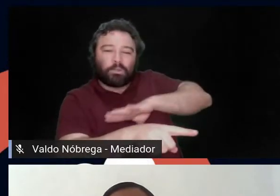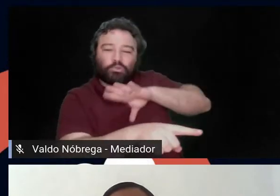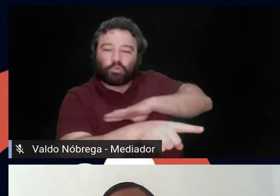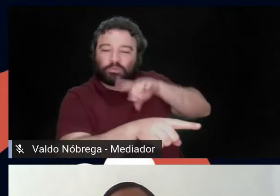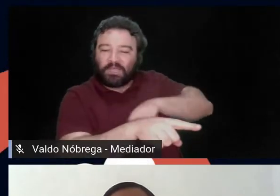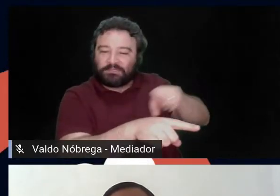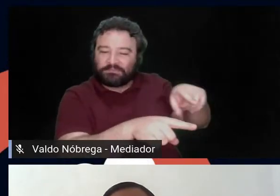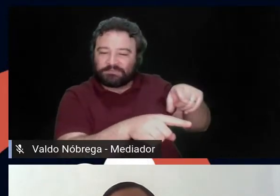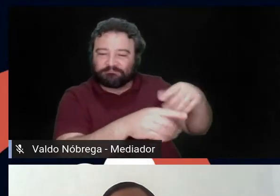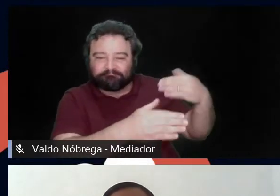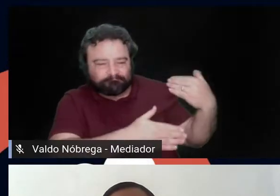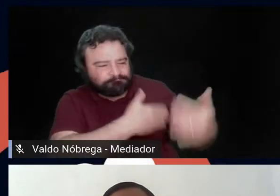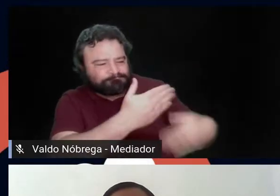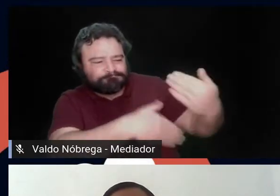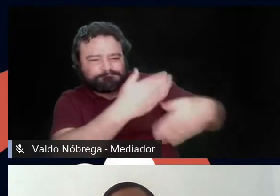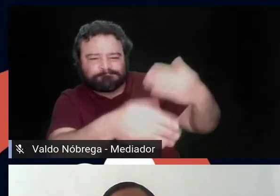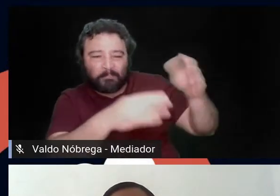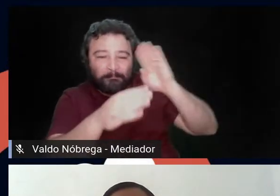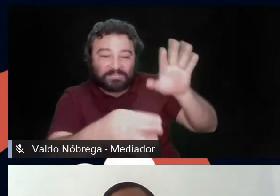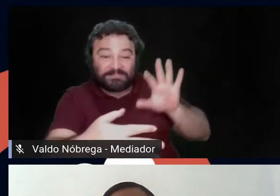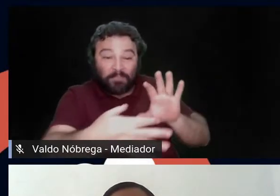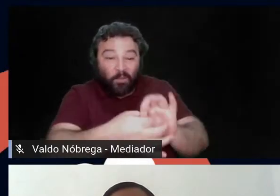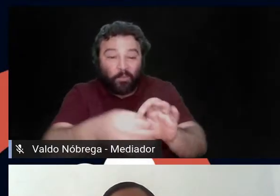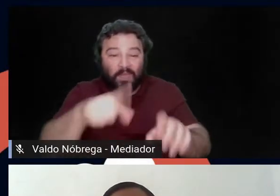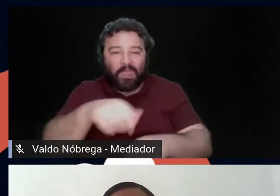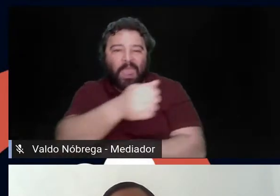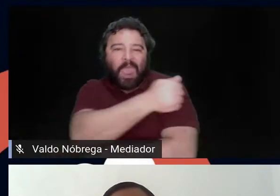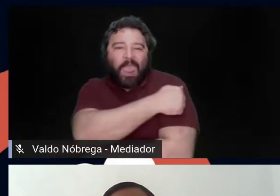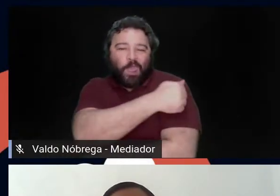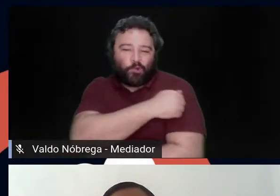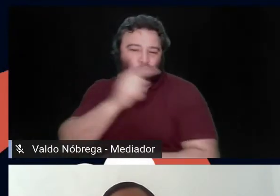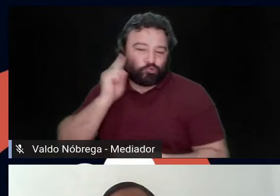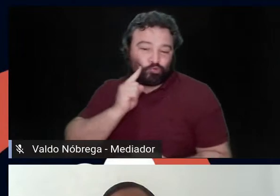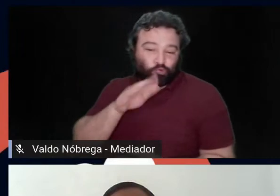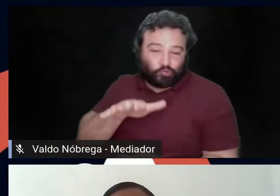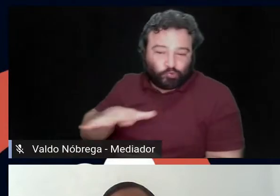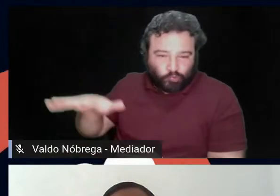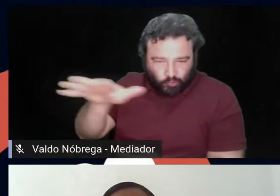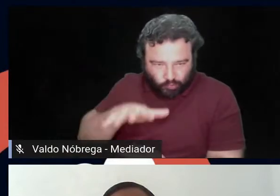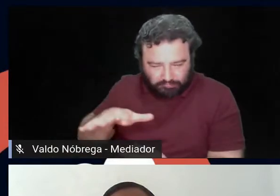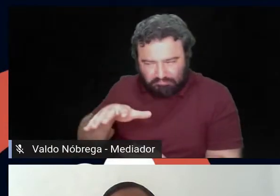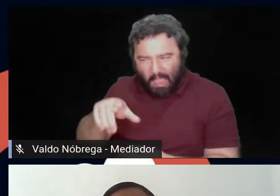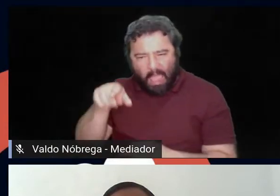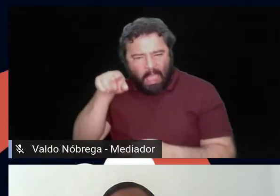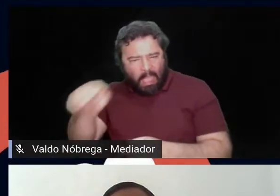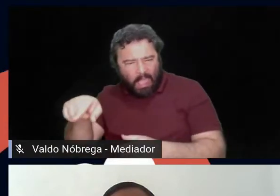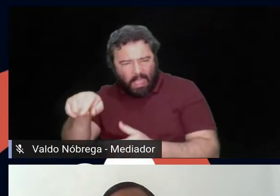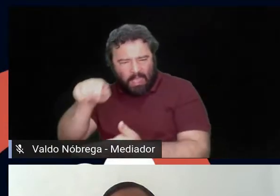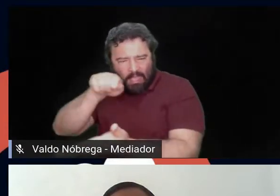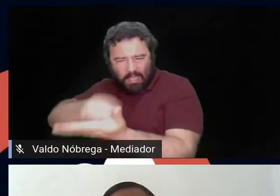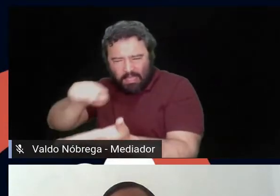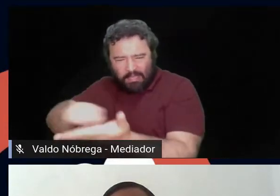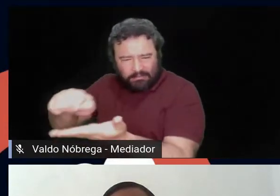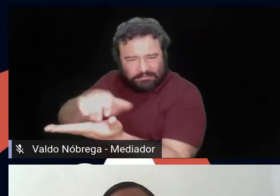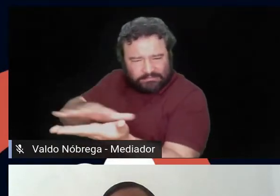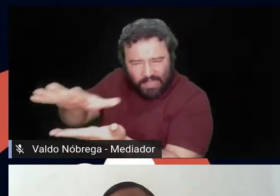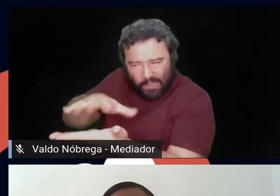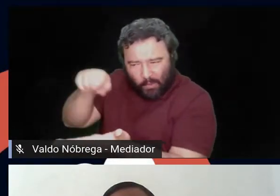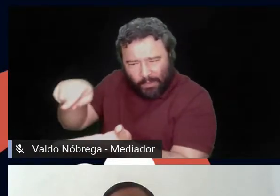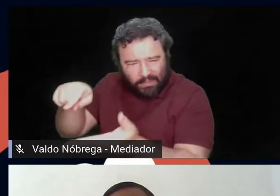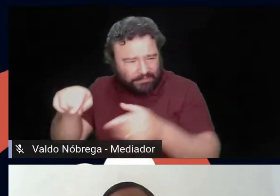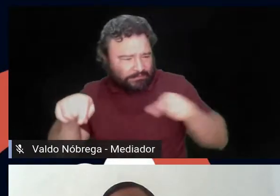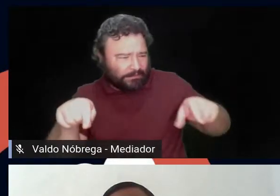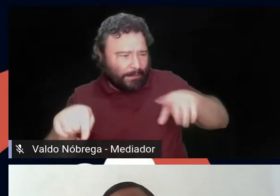escrita de sinais, ela vai favorecer o aprendizado e escrita da língua portuguesa. Então, como este aluno surdo,